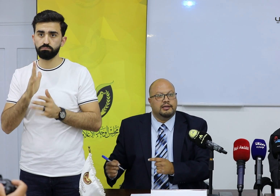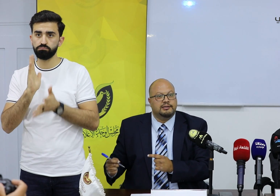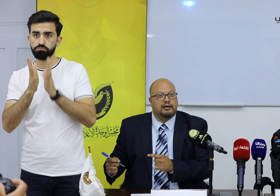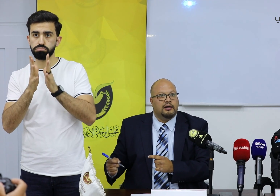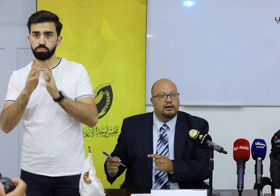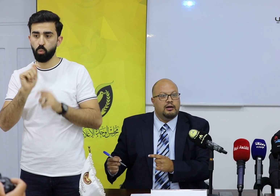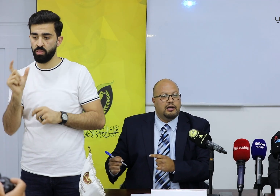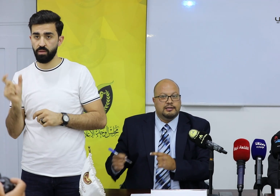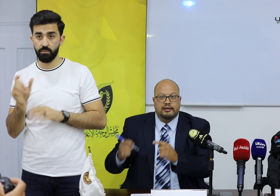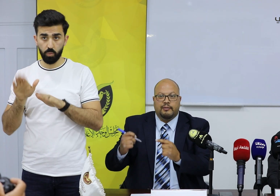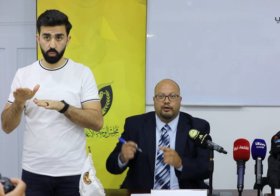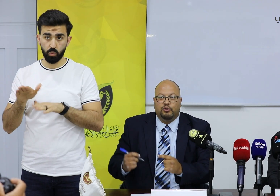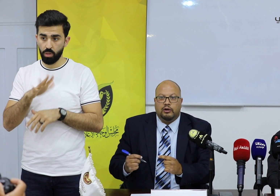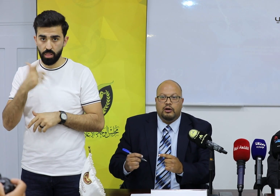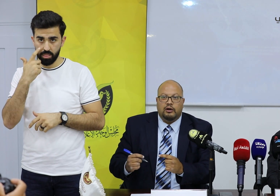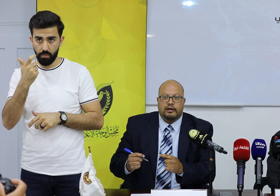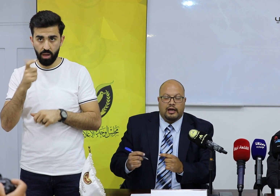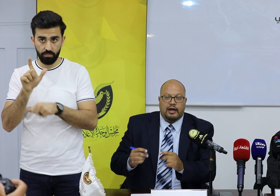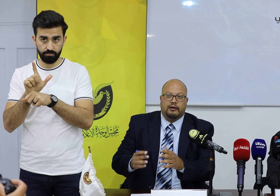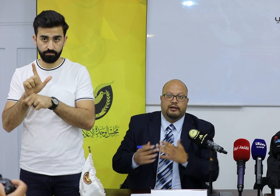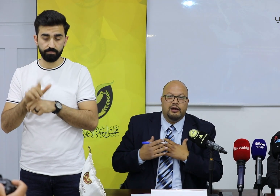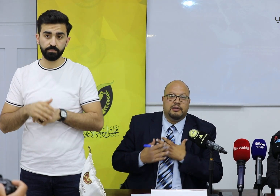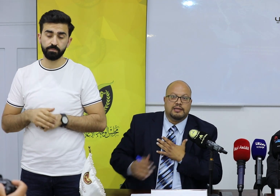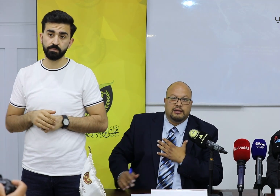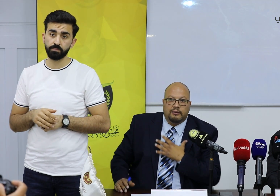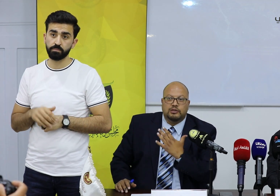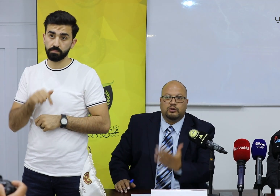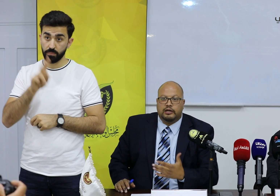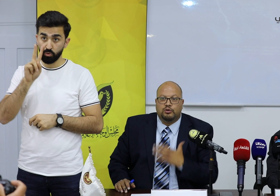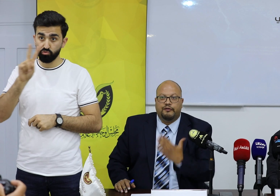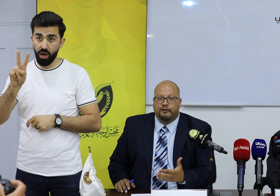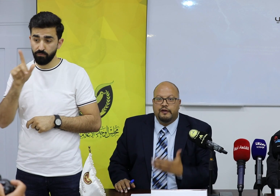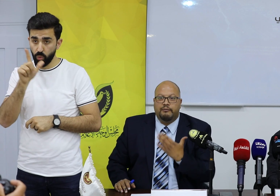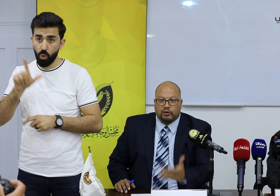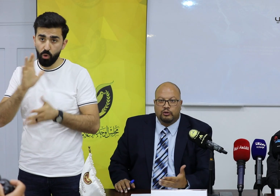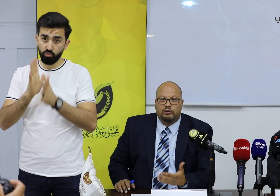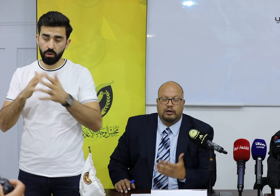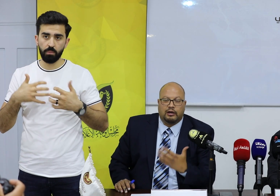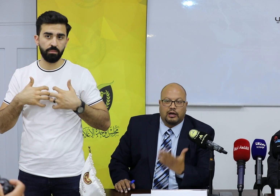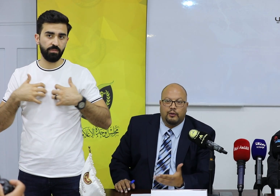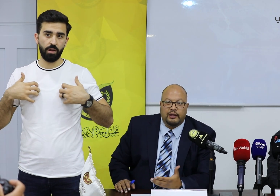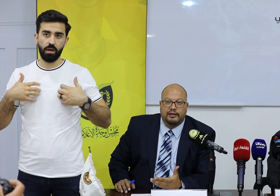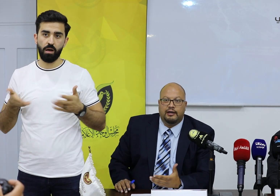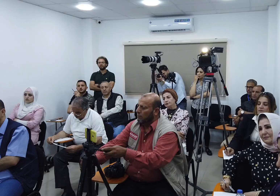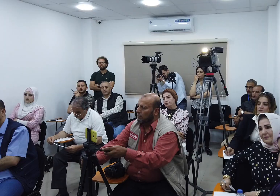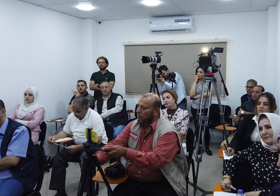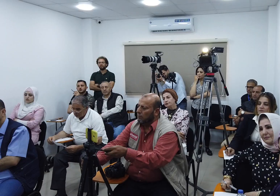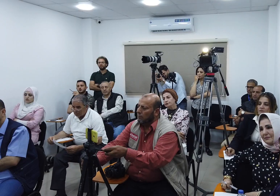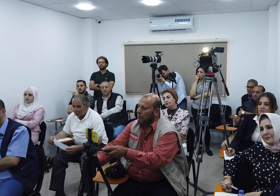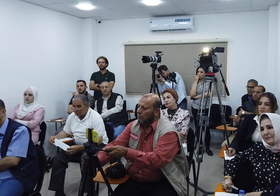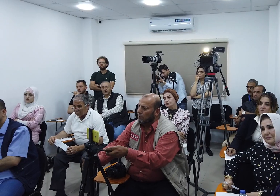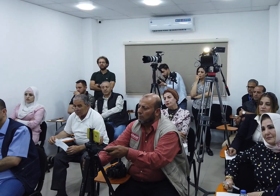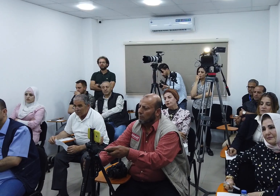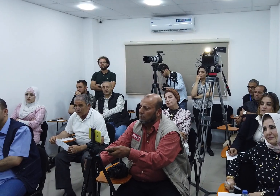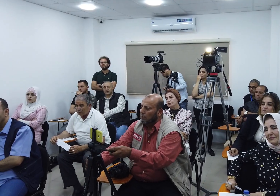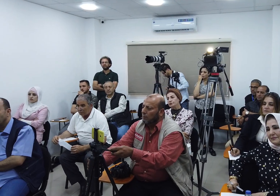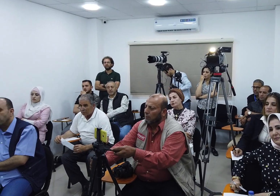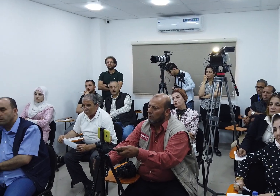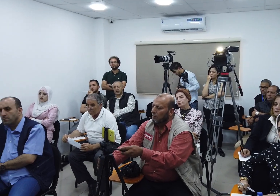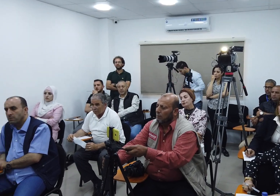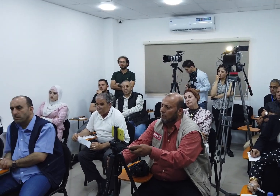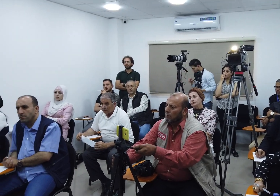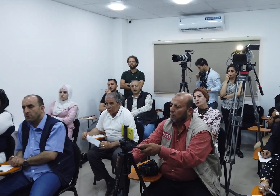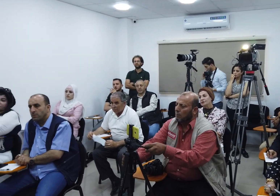عند المنصة إذا انتبهتوا. يعني أنا كثير انبسطت لما صرت أشوف إنه في برضو قنوات إعلامية أو مؤسسات